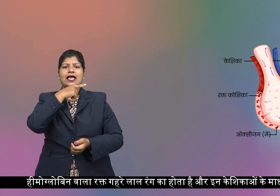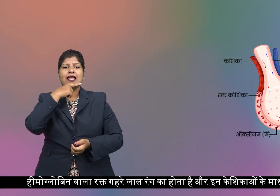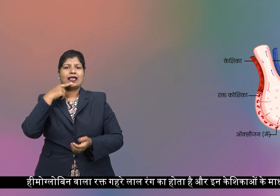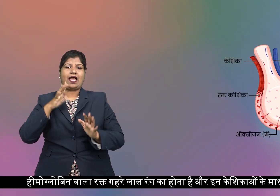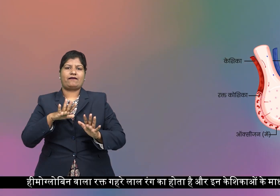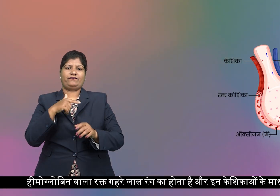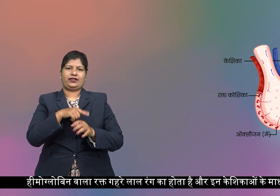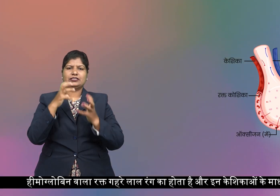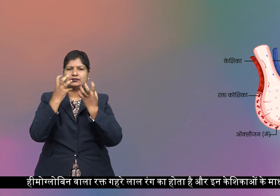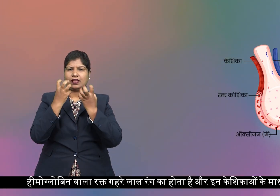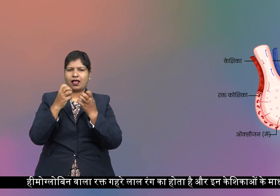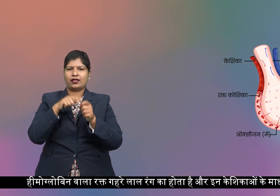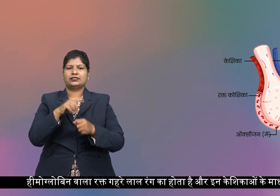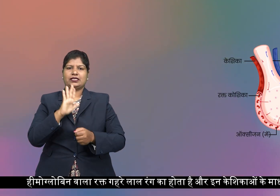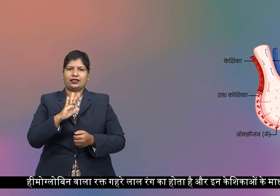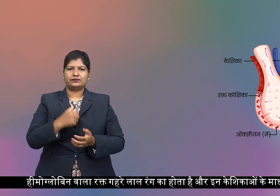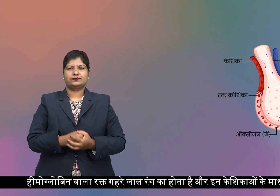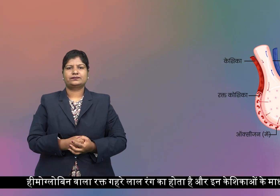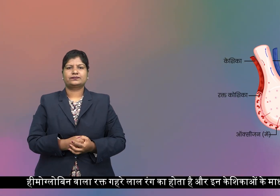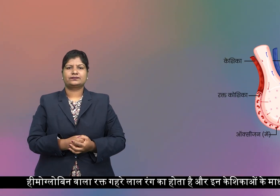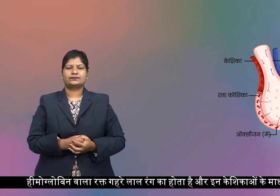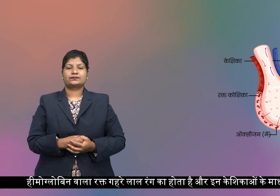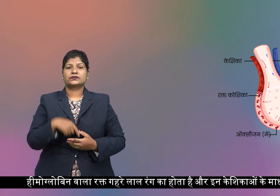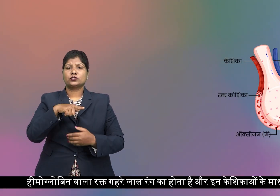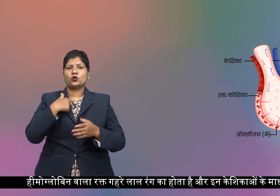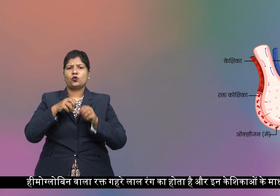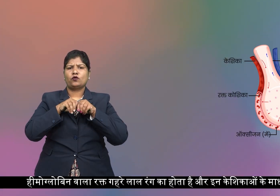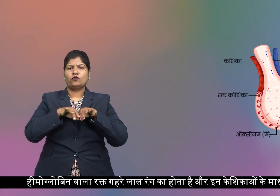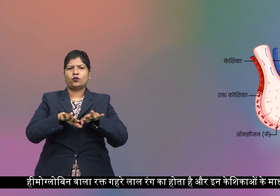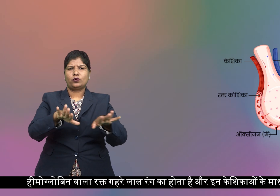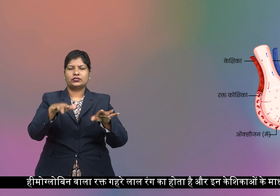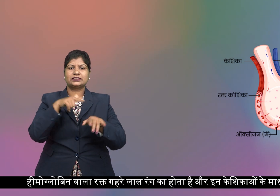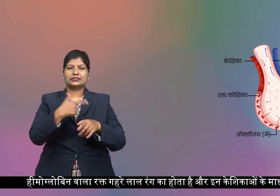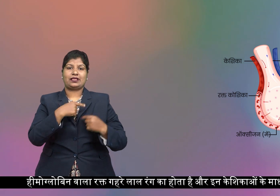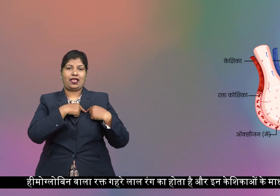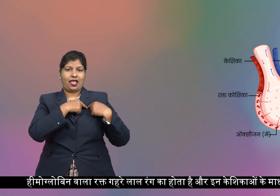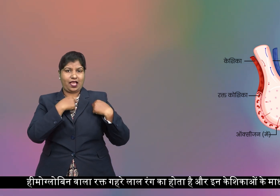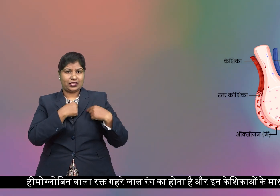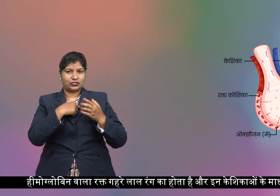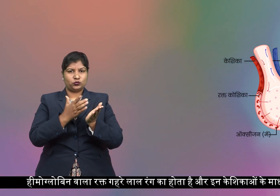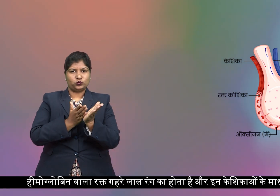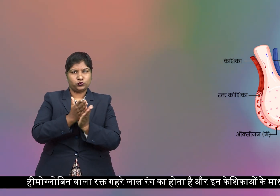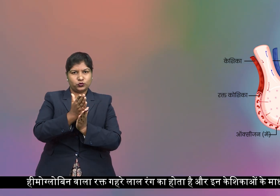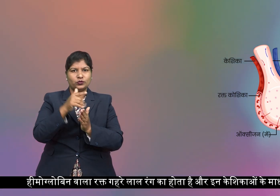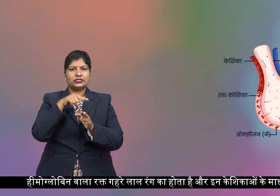है और इन कोशिकाओं के माध्यम से हृदय से बहता है।